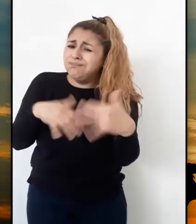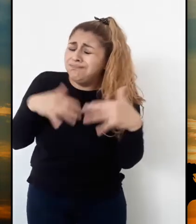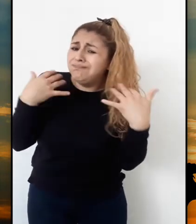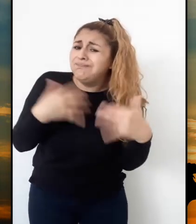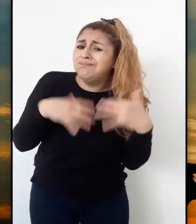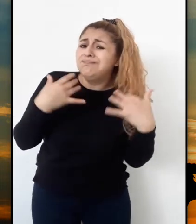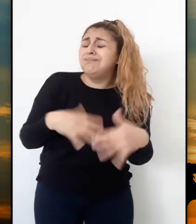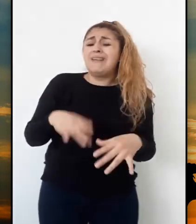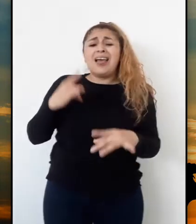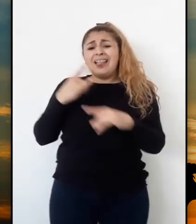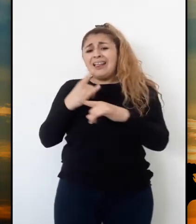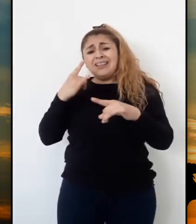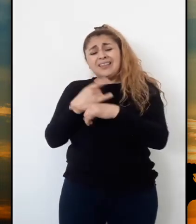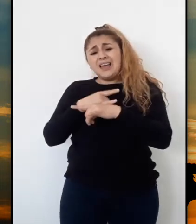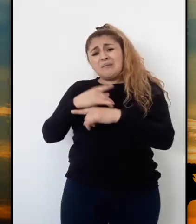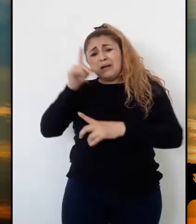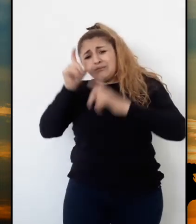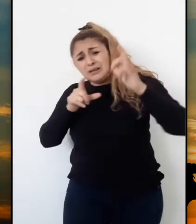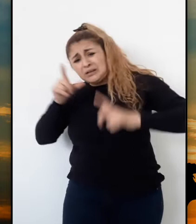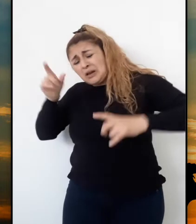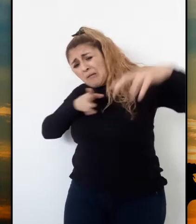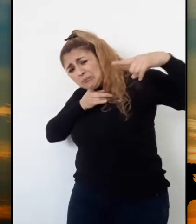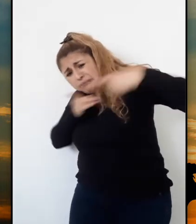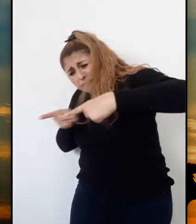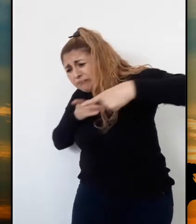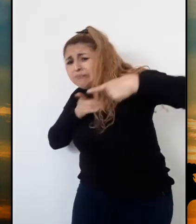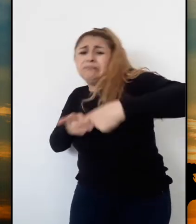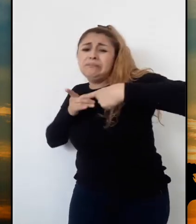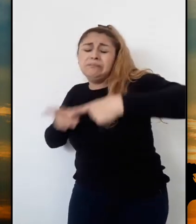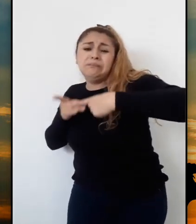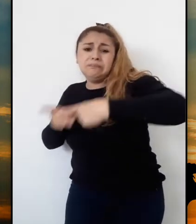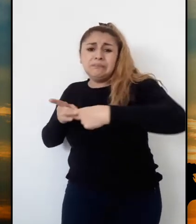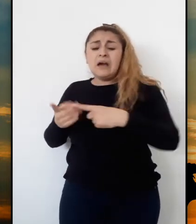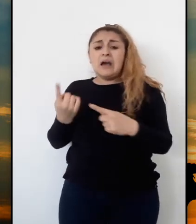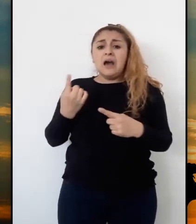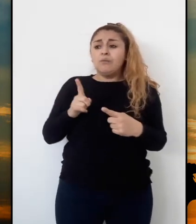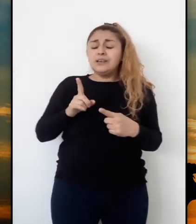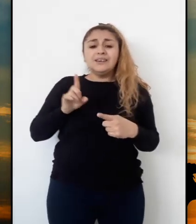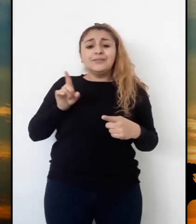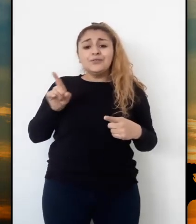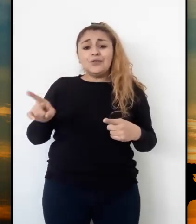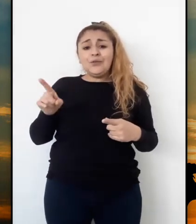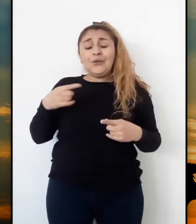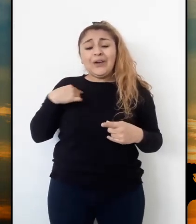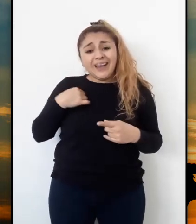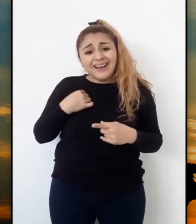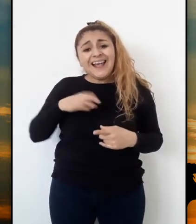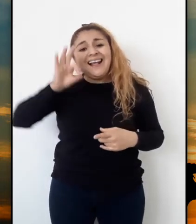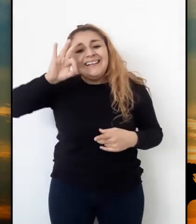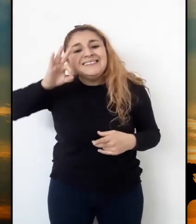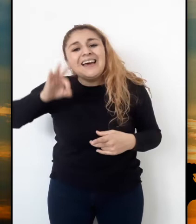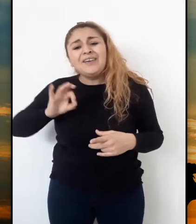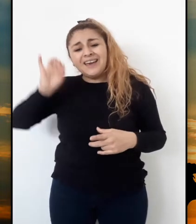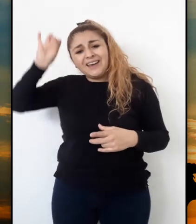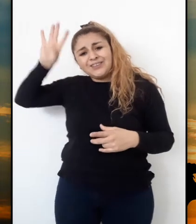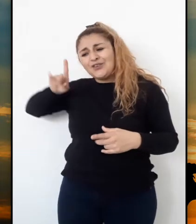le hicieron a su persona. Pour notre société, cela aura été bien. Para nuestra sociedad, eso